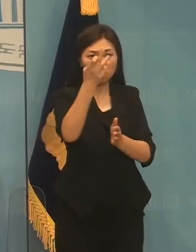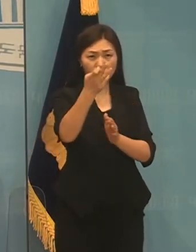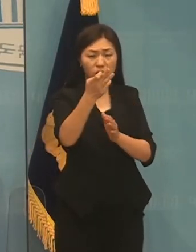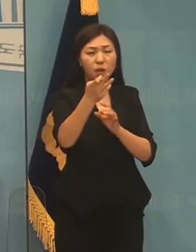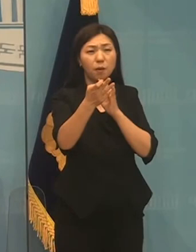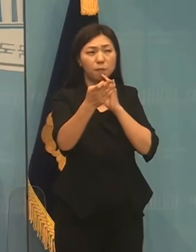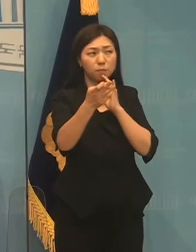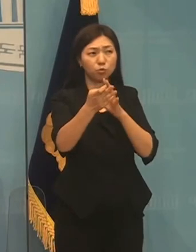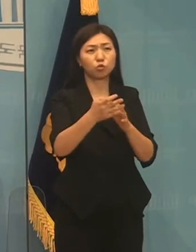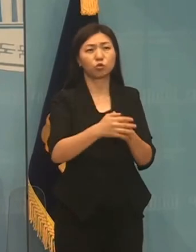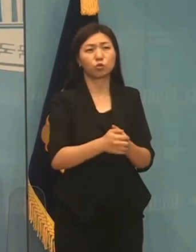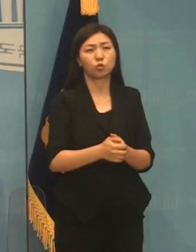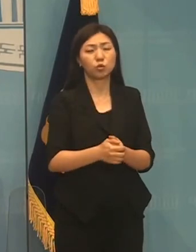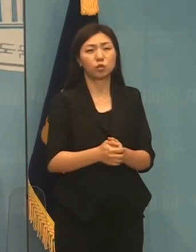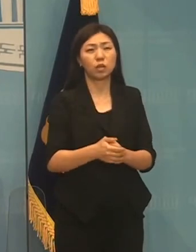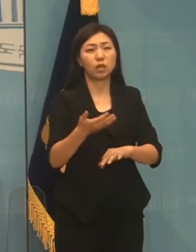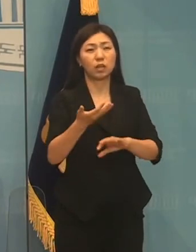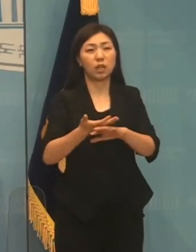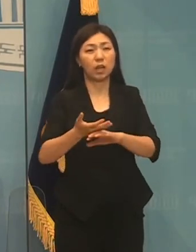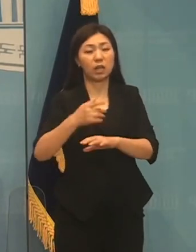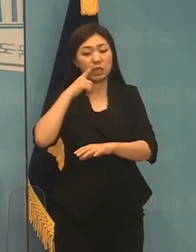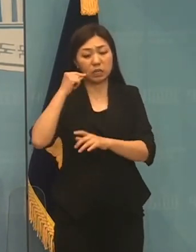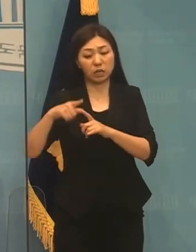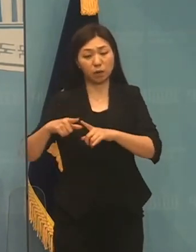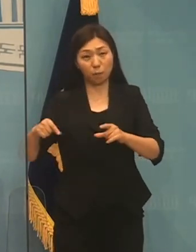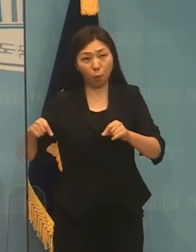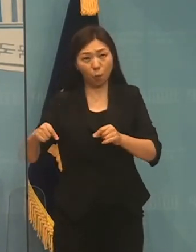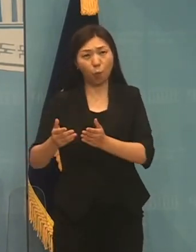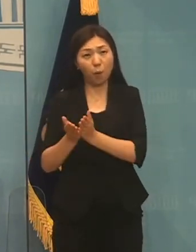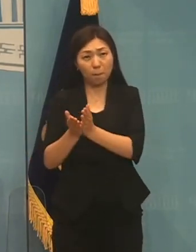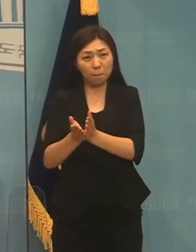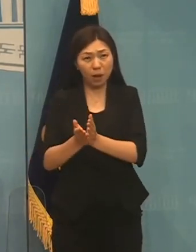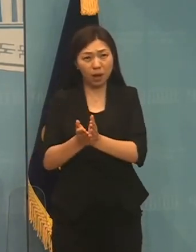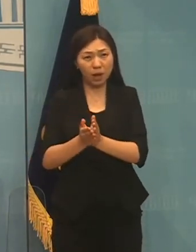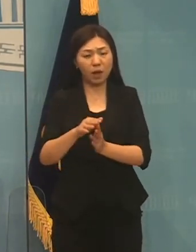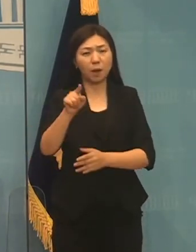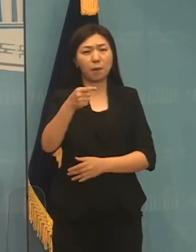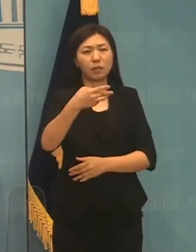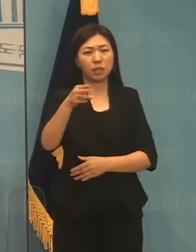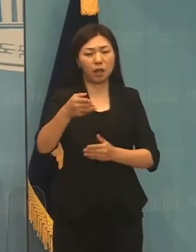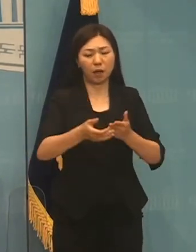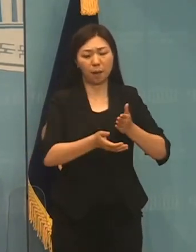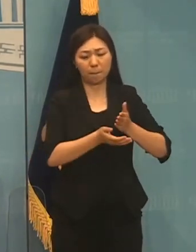외선 133척을 물리친 맹량의 전 전달에